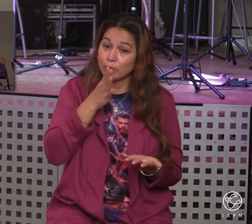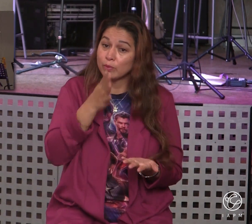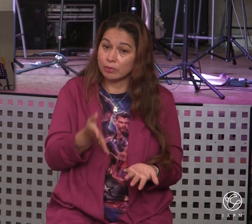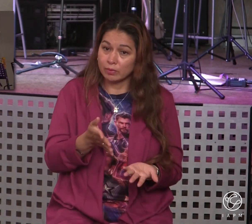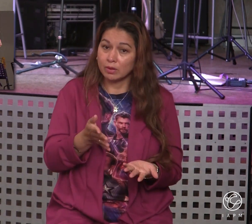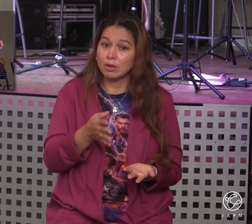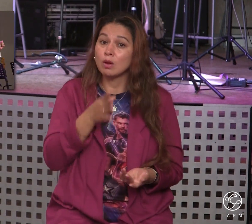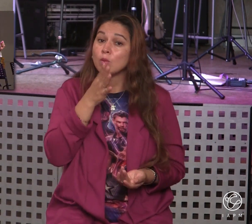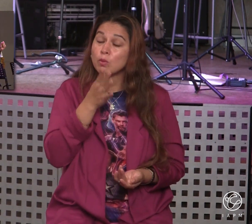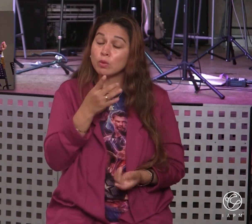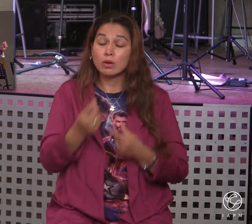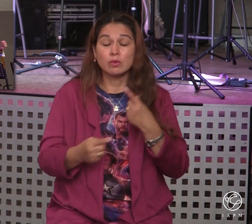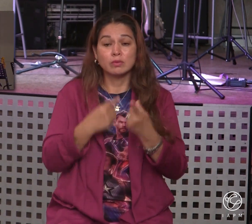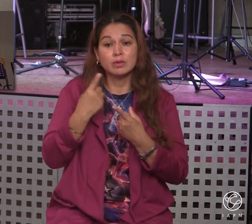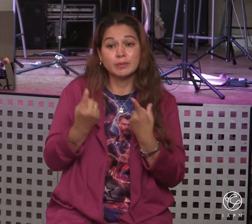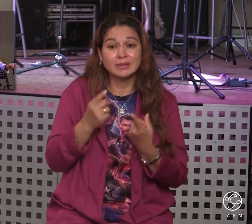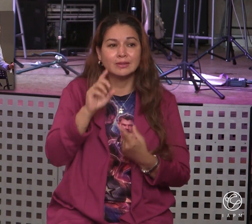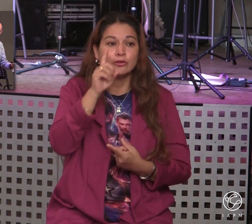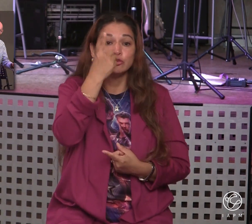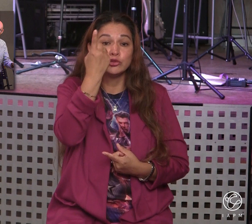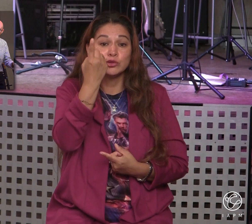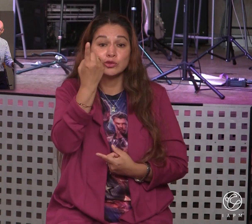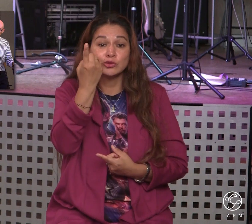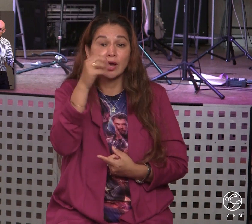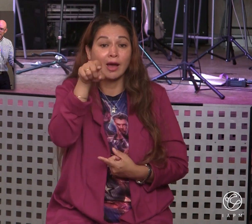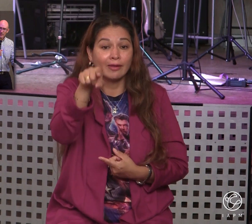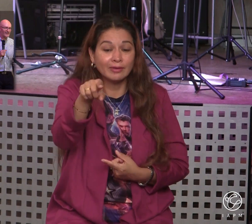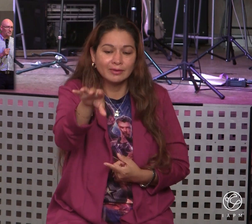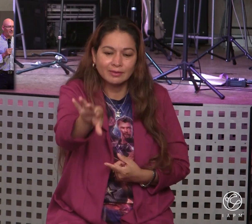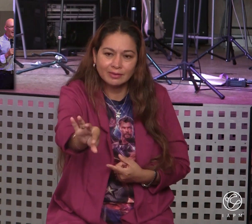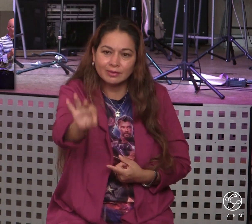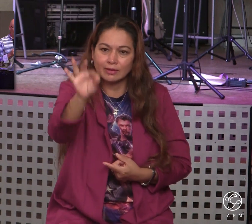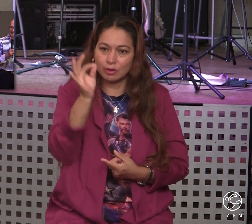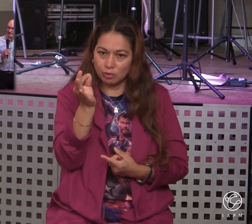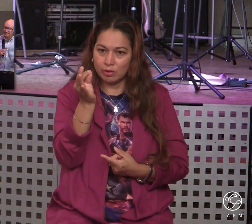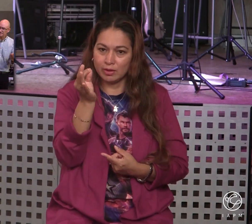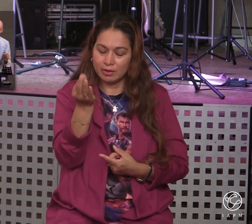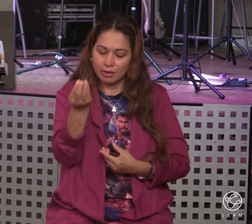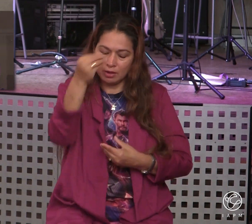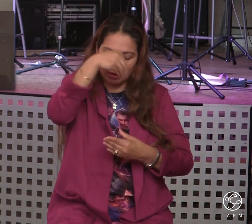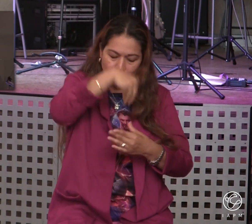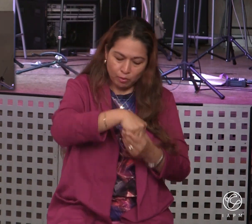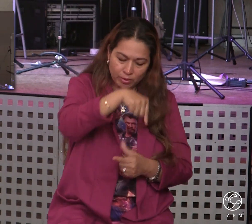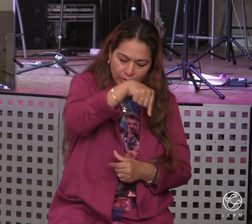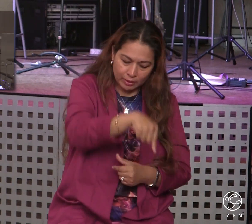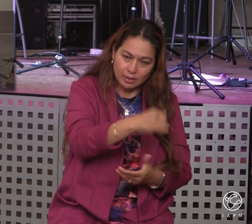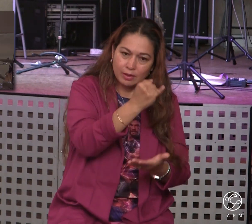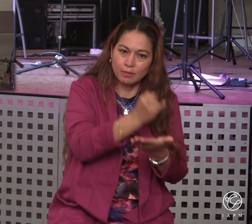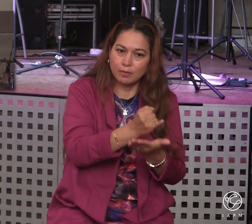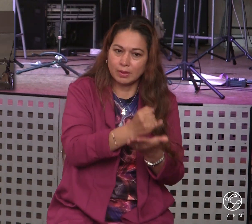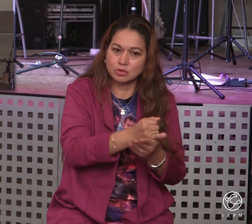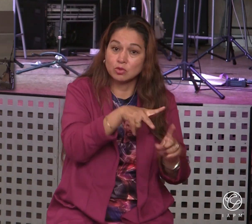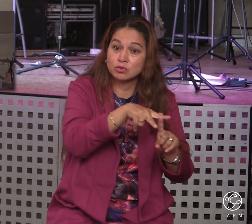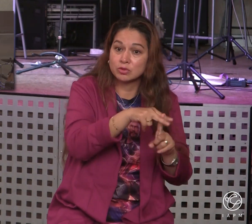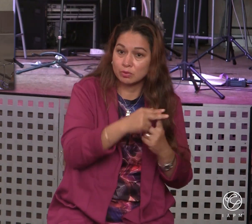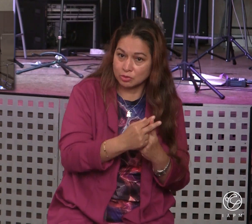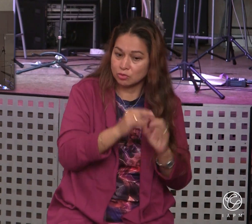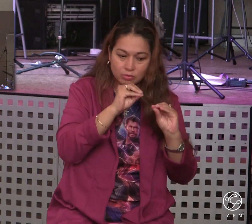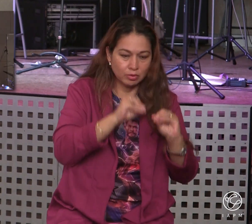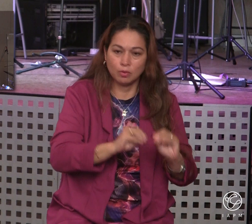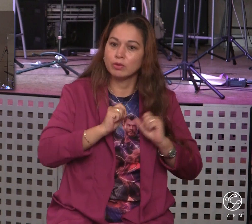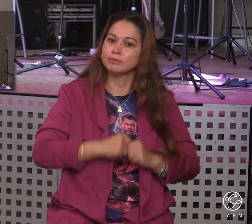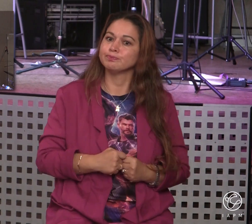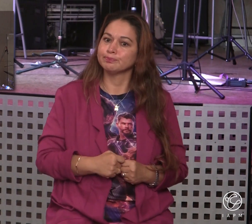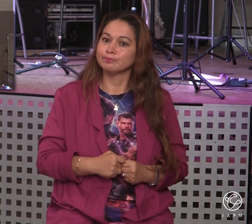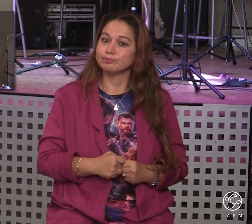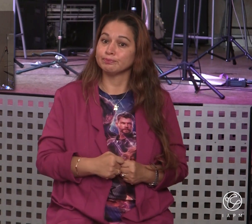que hagáis esto. Yo me voy a quedar aquí. Voy a despedir a la gente. Y luego, dice la Escritura, le